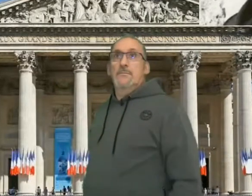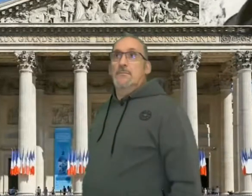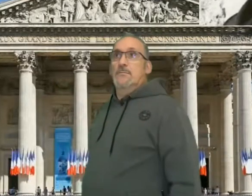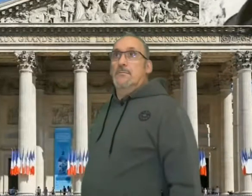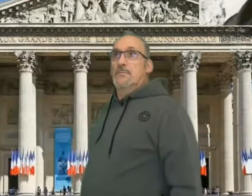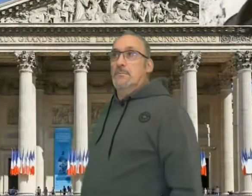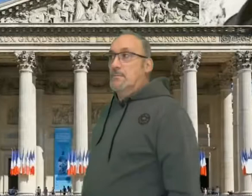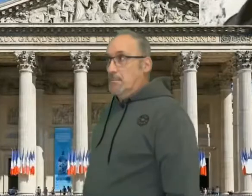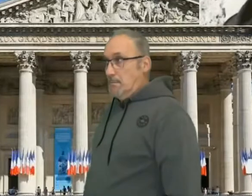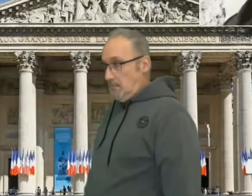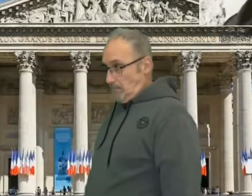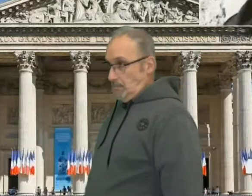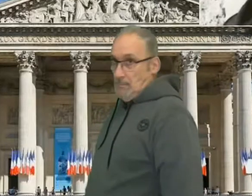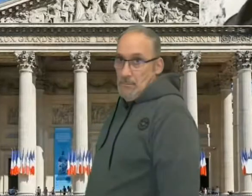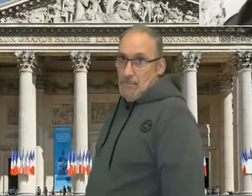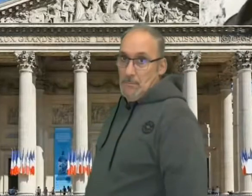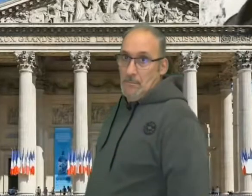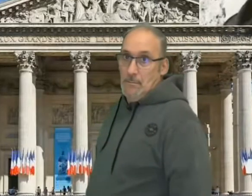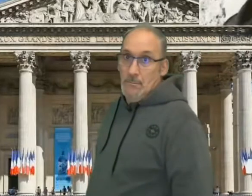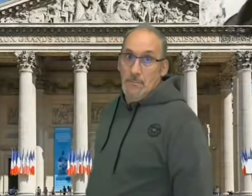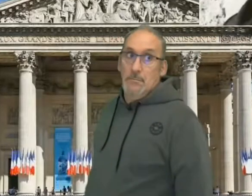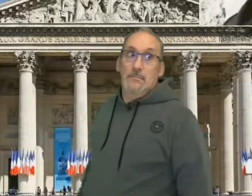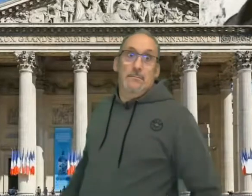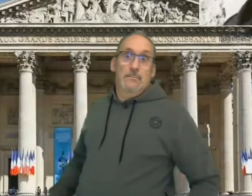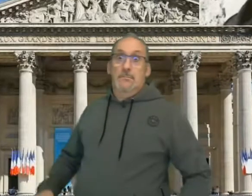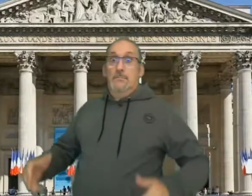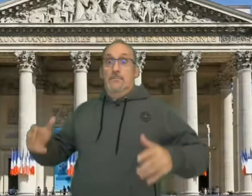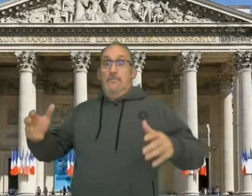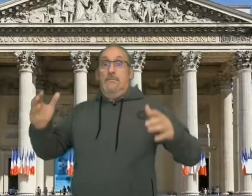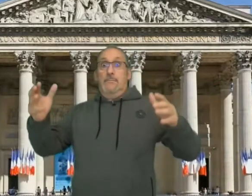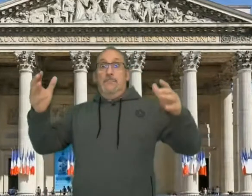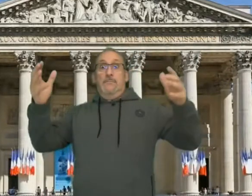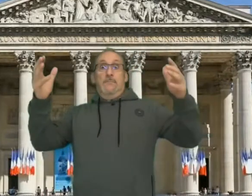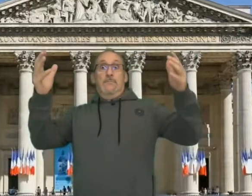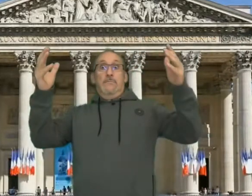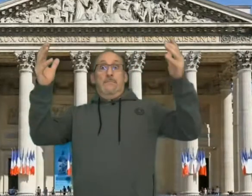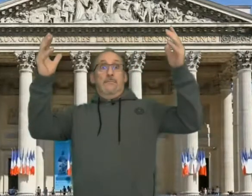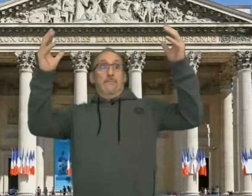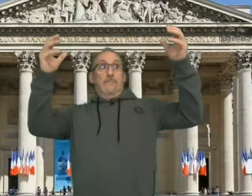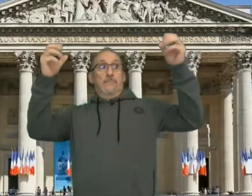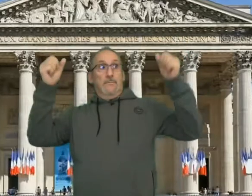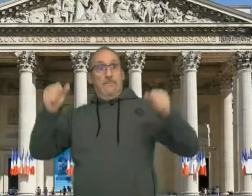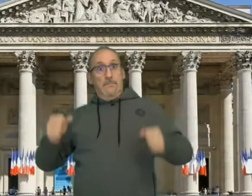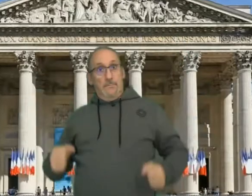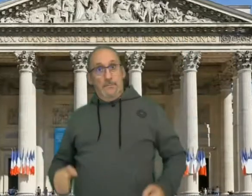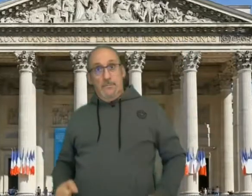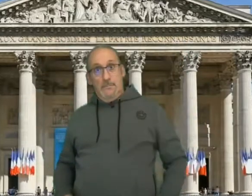Moulin, avec ton terrible cortège, avec ceux qui sont morts dans les caves sans avoir